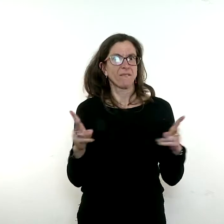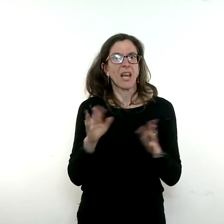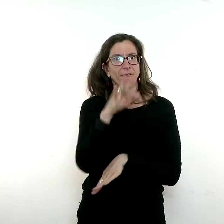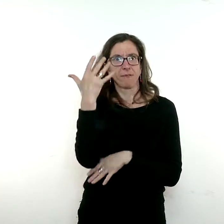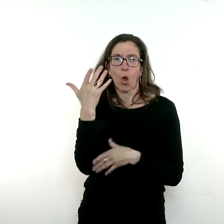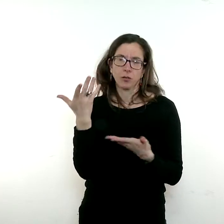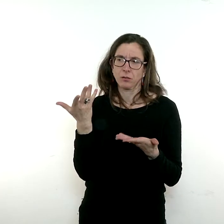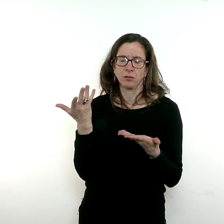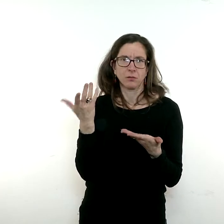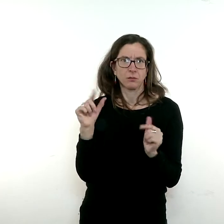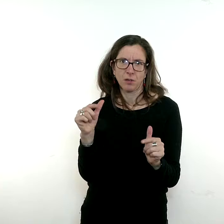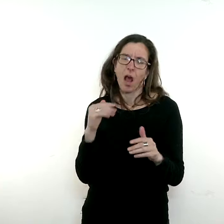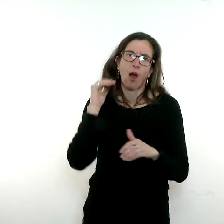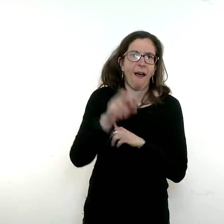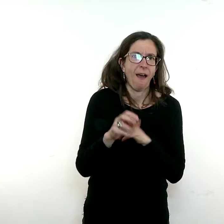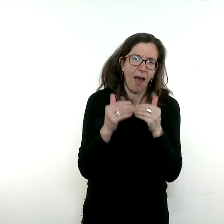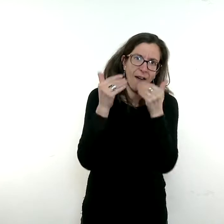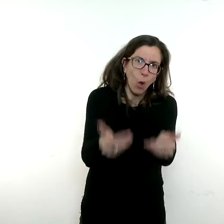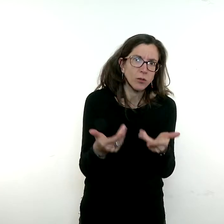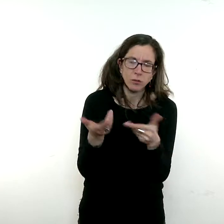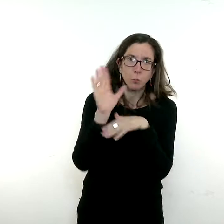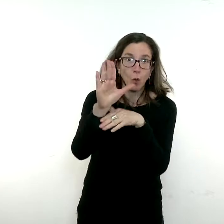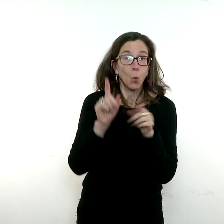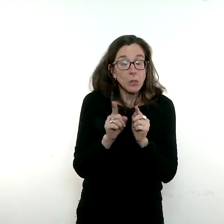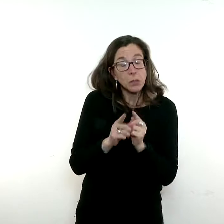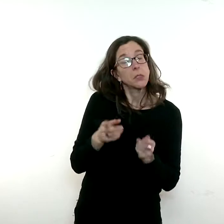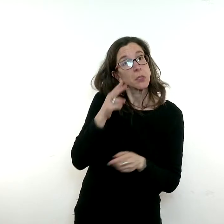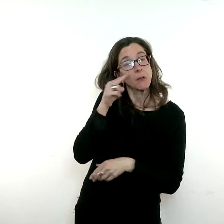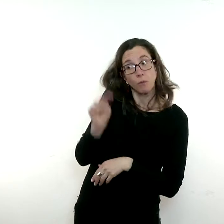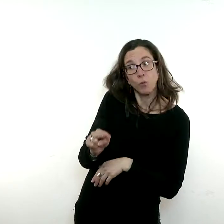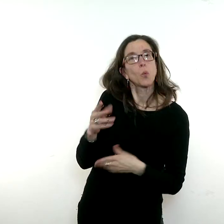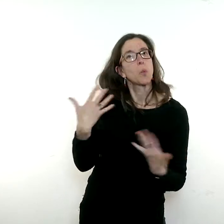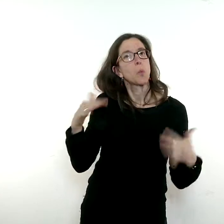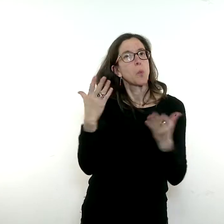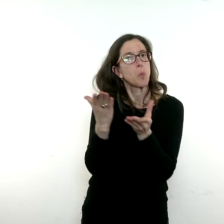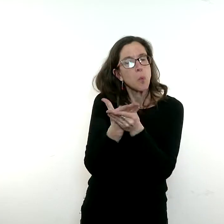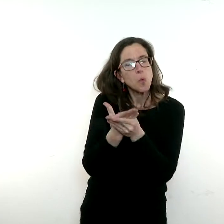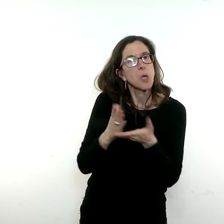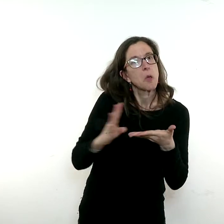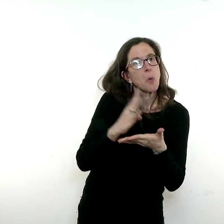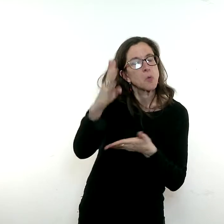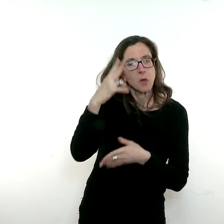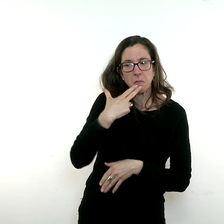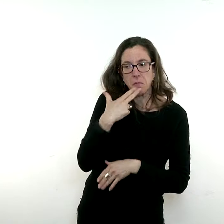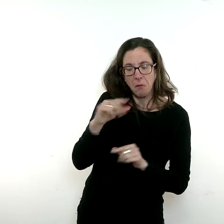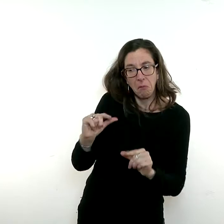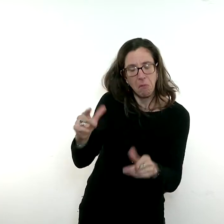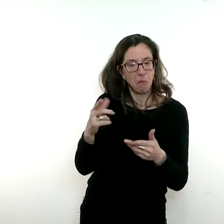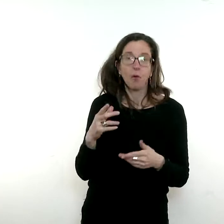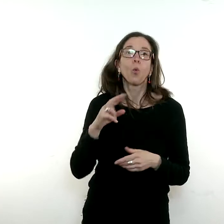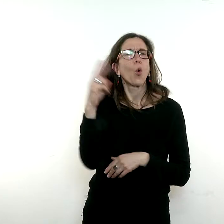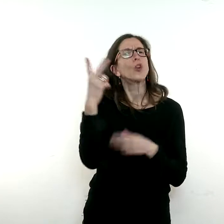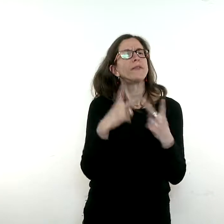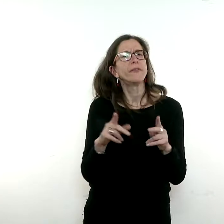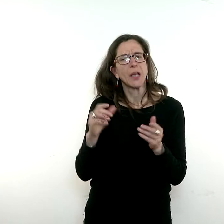l'avancée de notre projet, qui l'a surpris d'ailleurs par rapport à des autres villes qui avaient déjà signé le label.